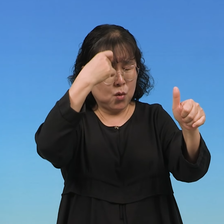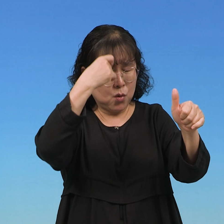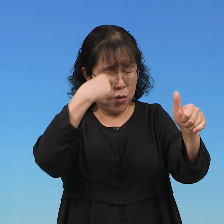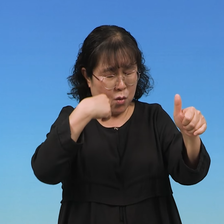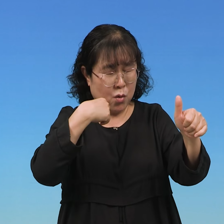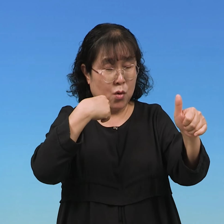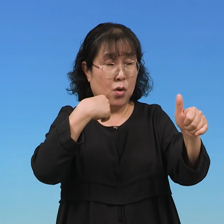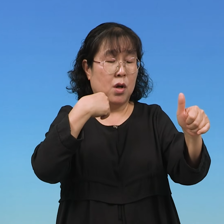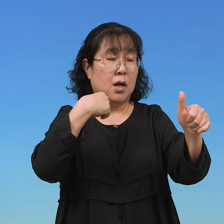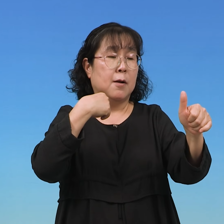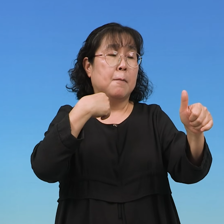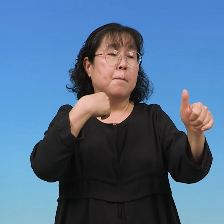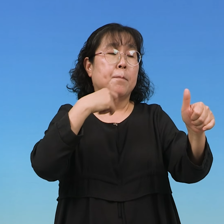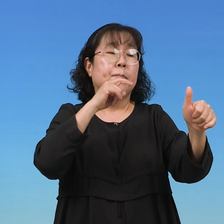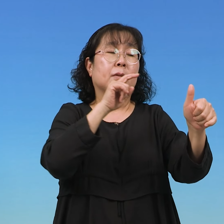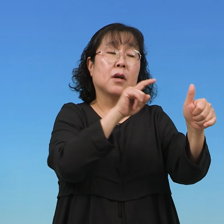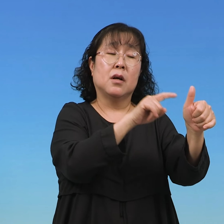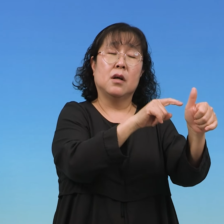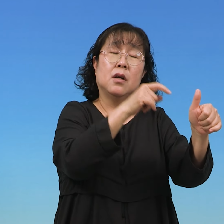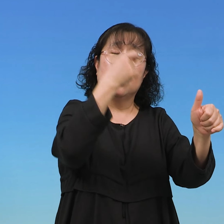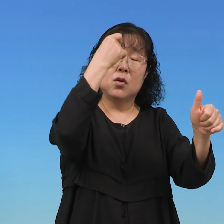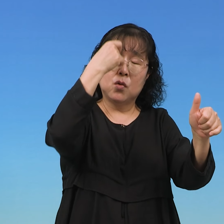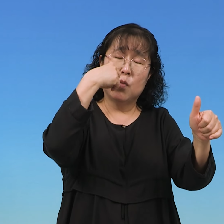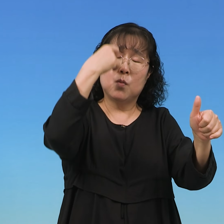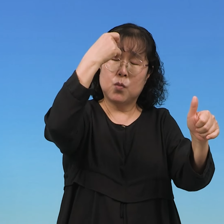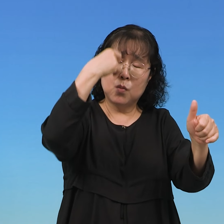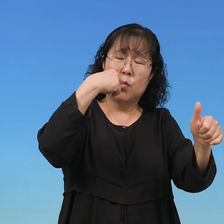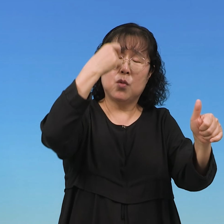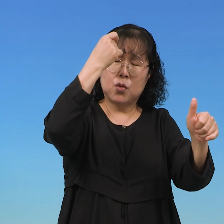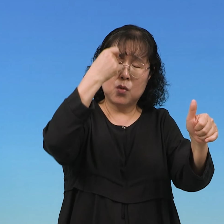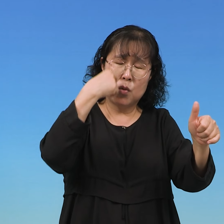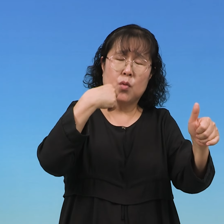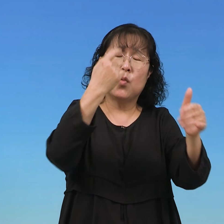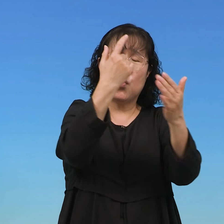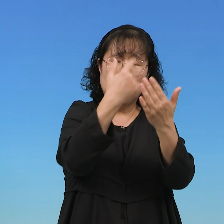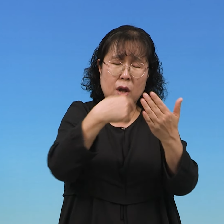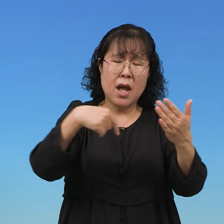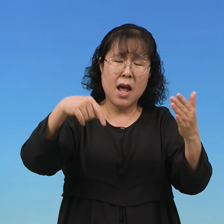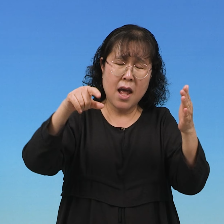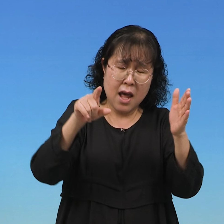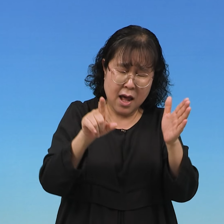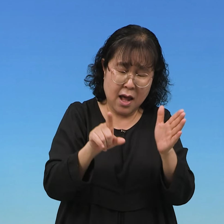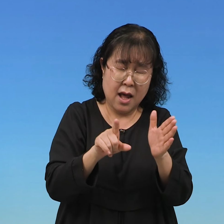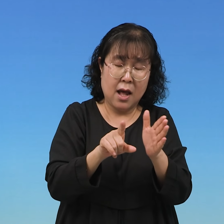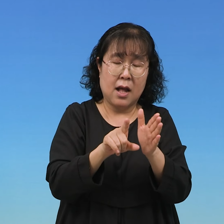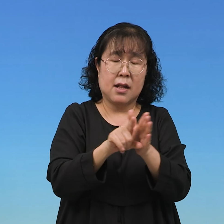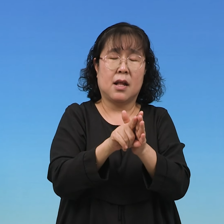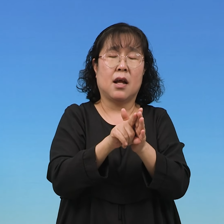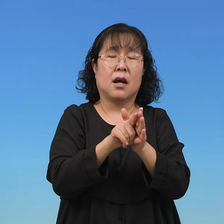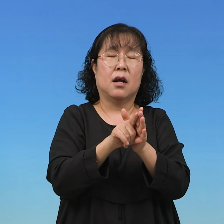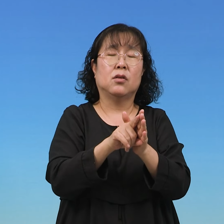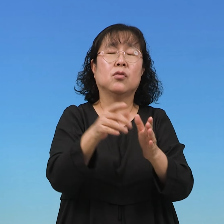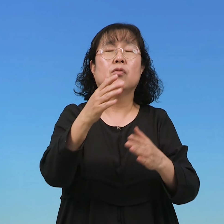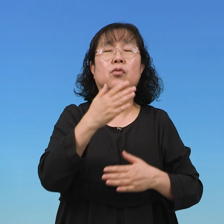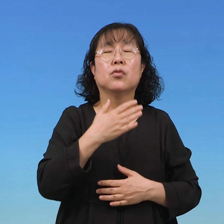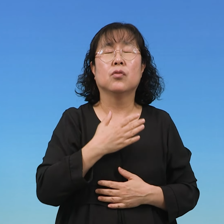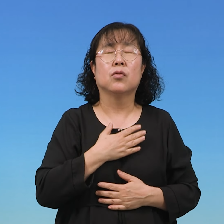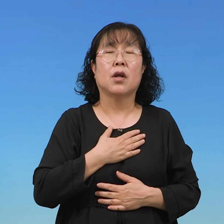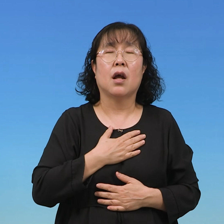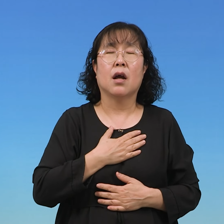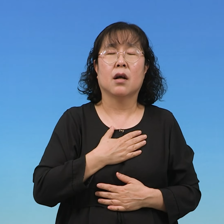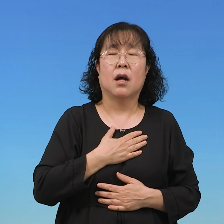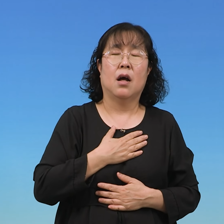죽었노라. 우리 내년을 기약하고 다시 한번 달려가기 위하여 우리 마지막으로 한 번 더 결단하며